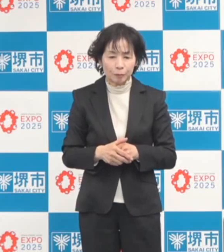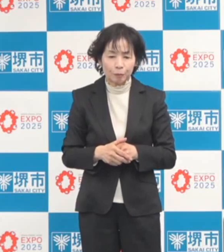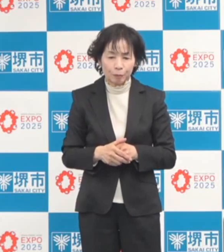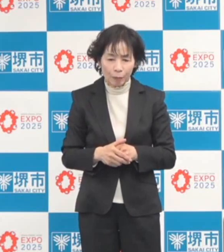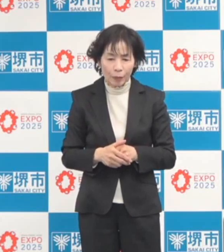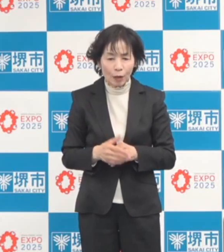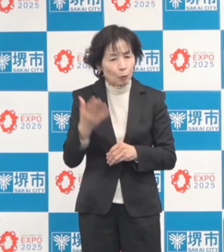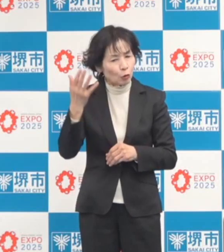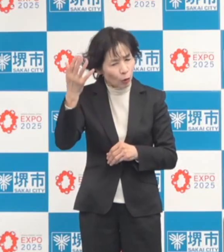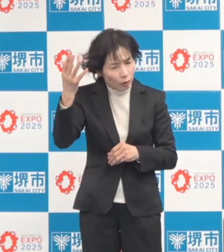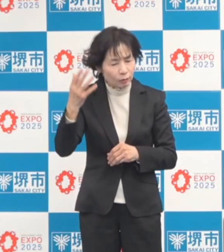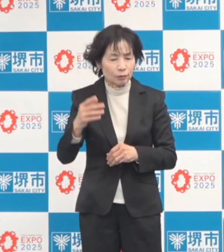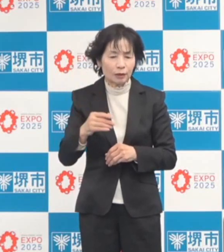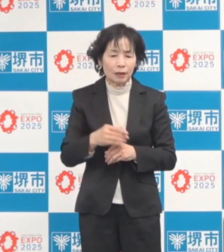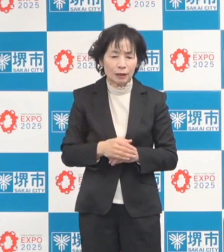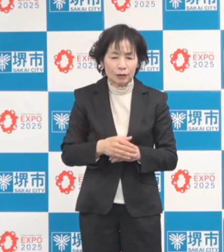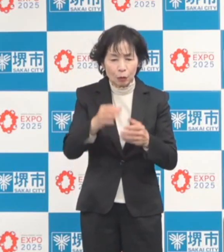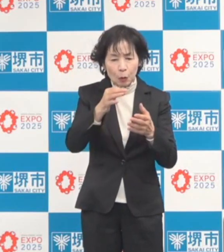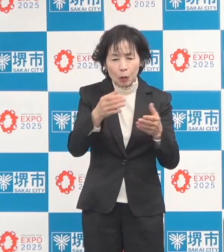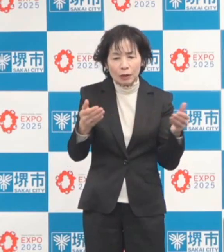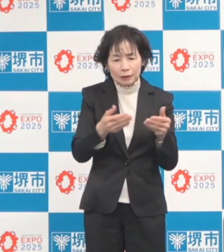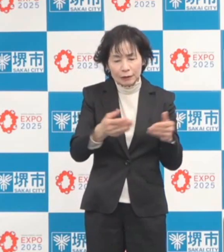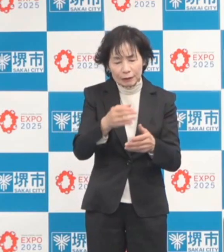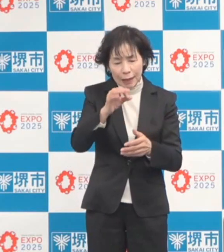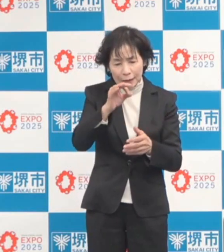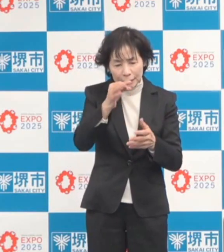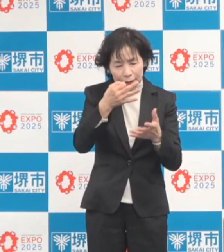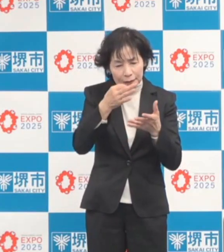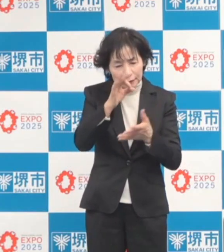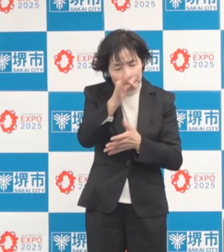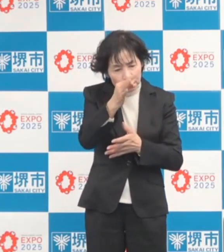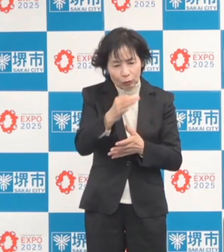く人件費であったり社会保障費は